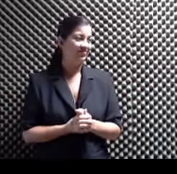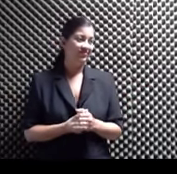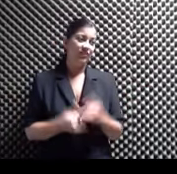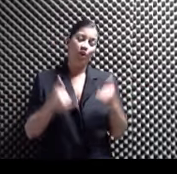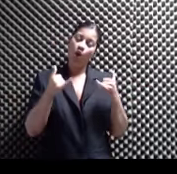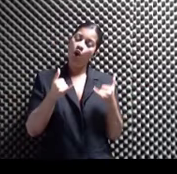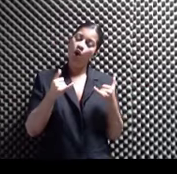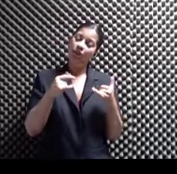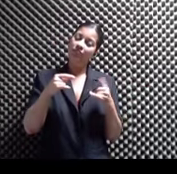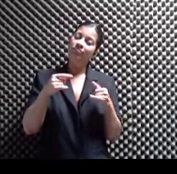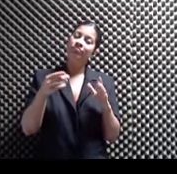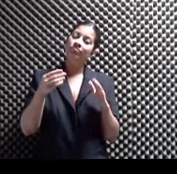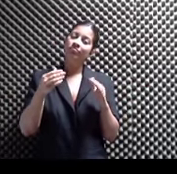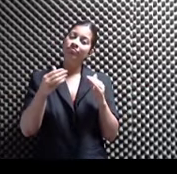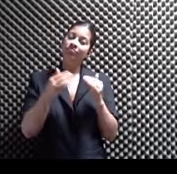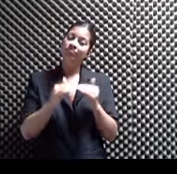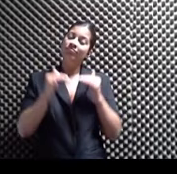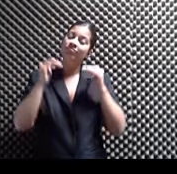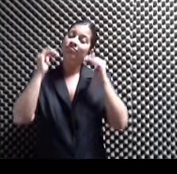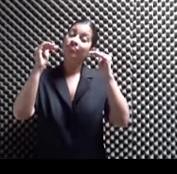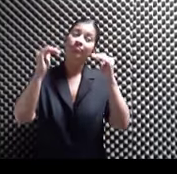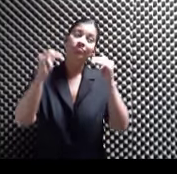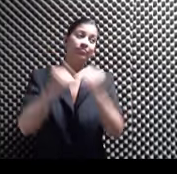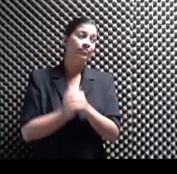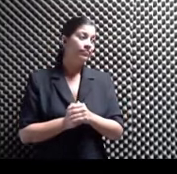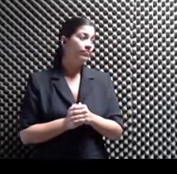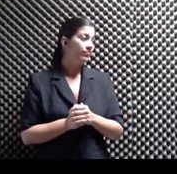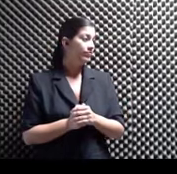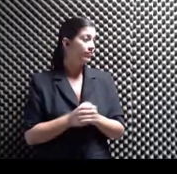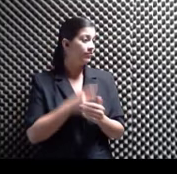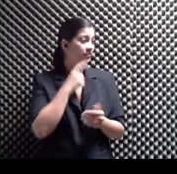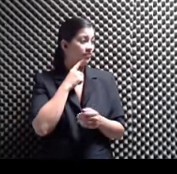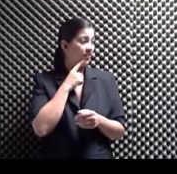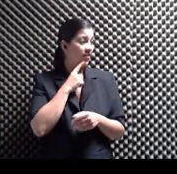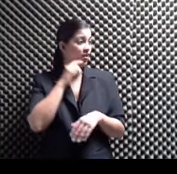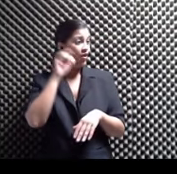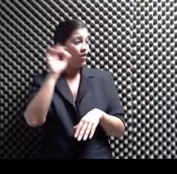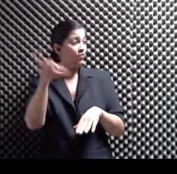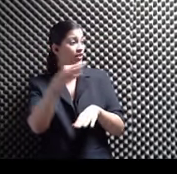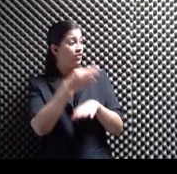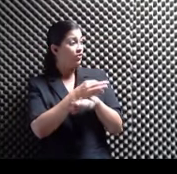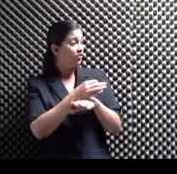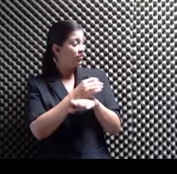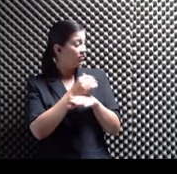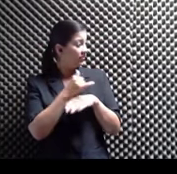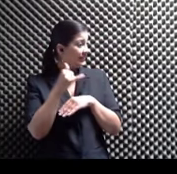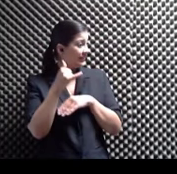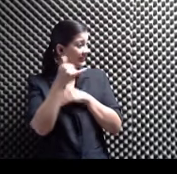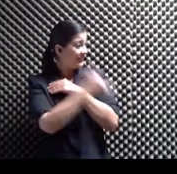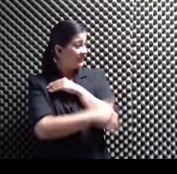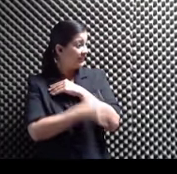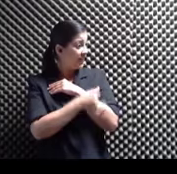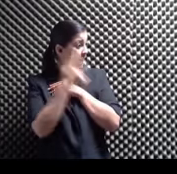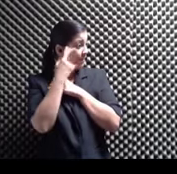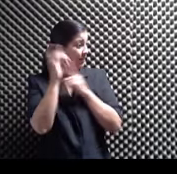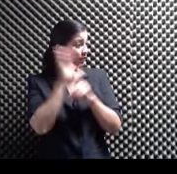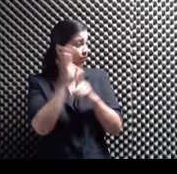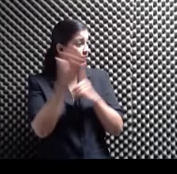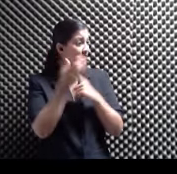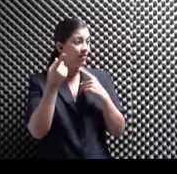Fue un ascenso. Ah, ok, gracias. Mira, ¿cómo está la Fundación Nacional para la Cultura Popular? Pues estamos bien, gracias a Dios.